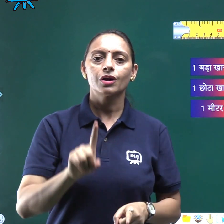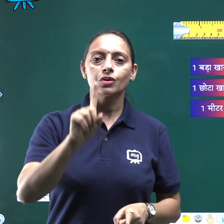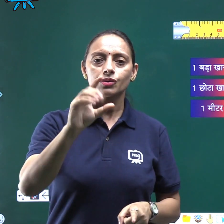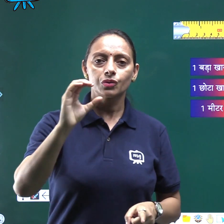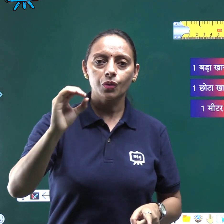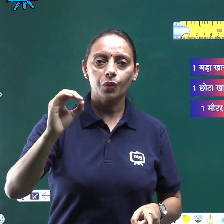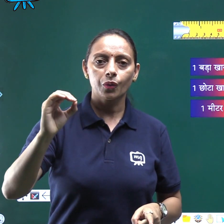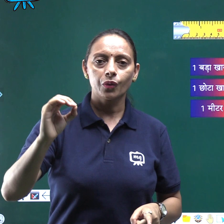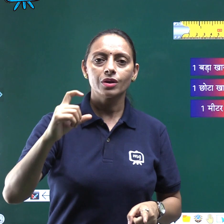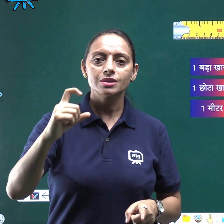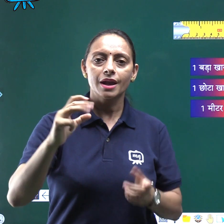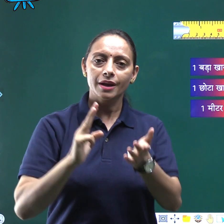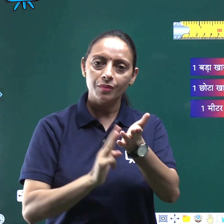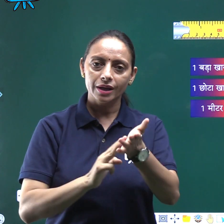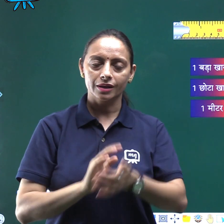100 सेंटीमीटर।